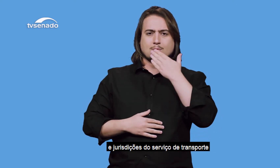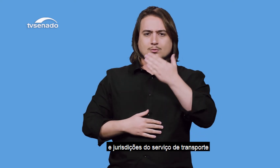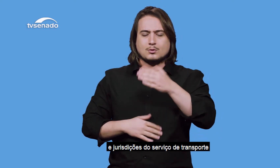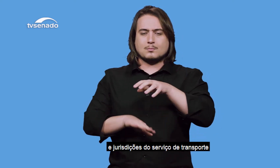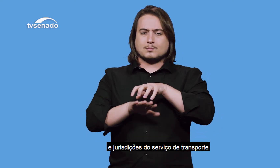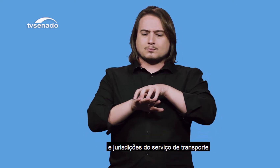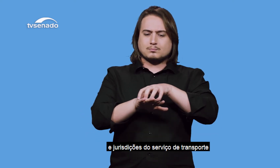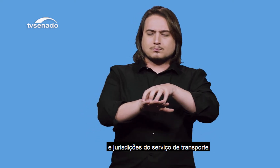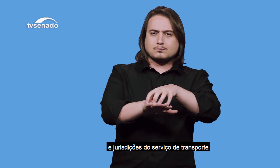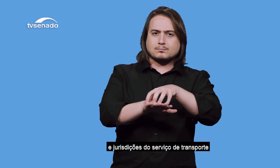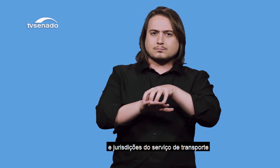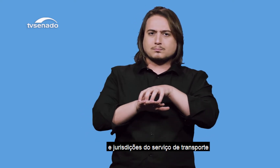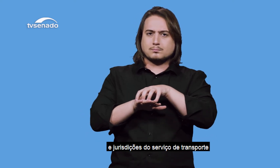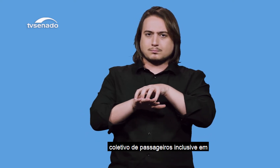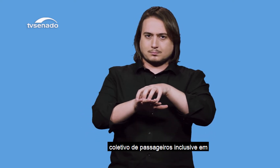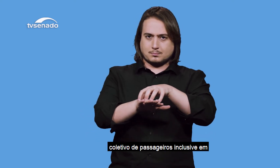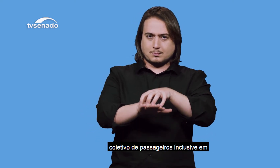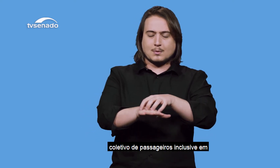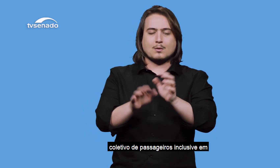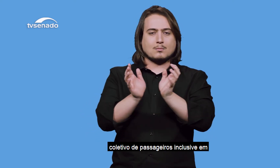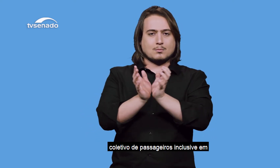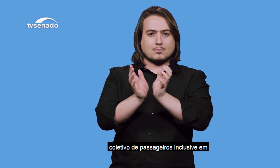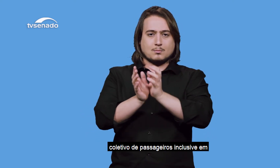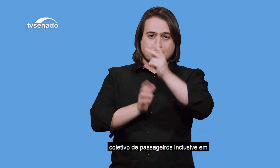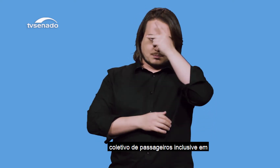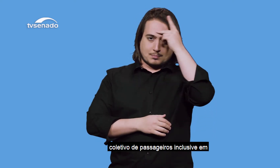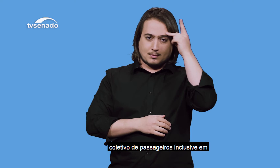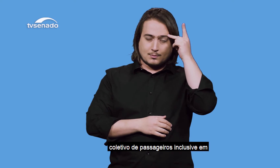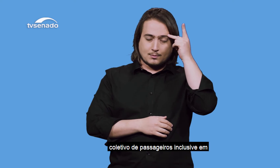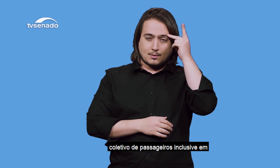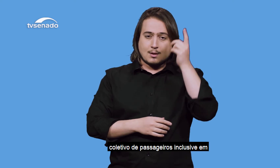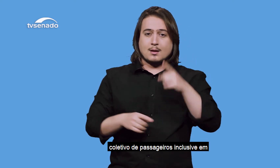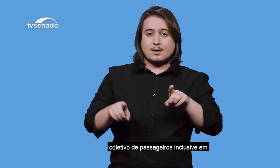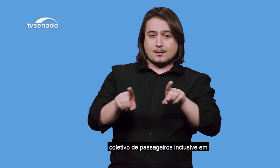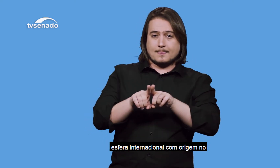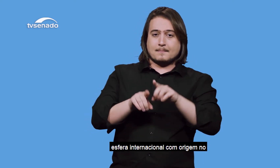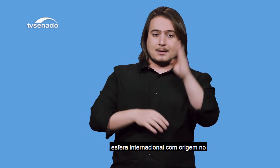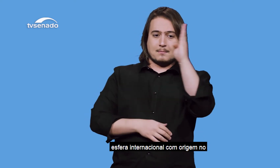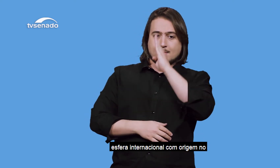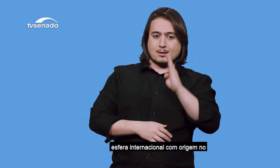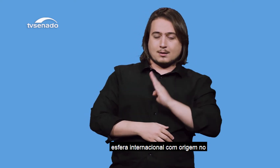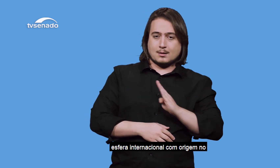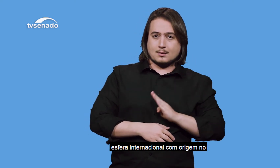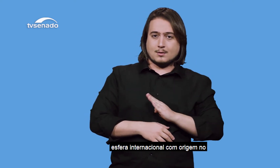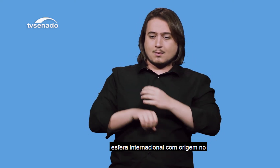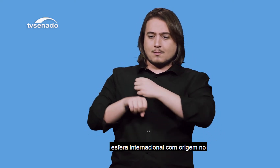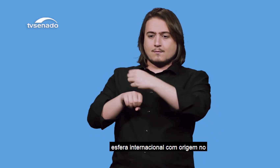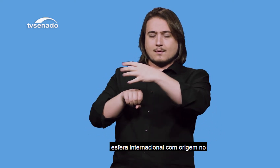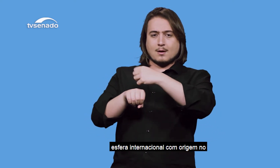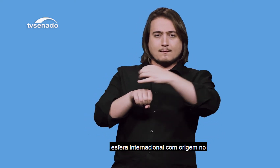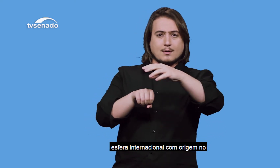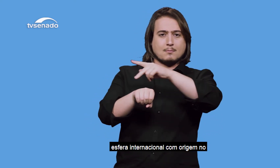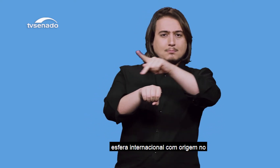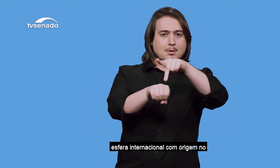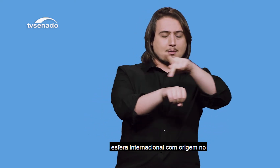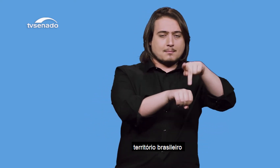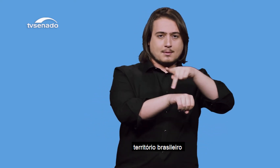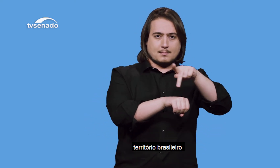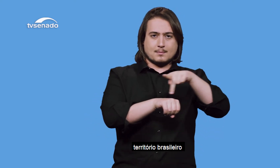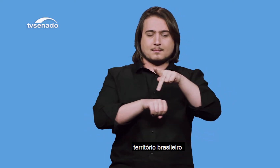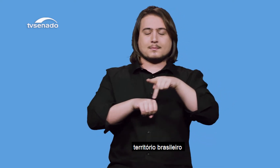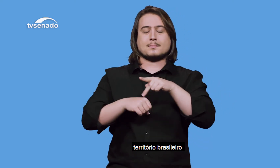do serviço de transporte coletivo de passageiros inclusive em esfera internacional com origem no